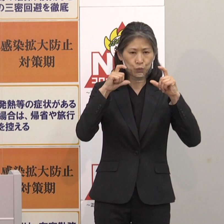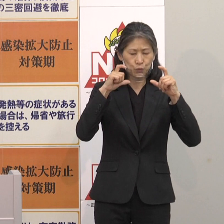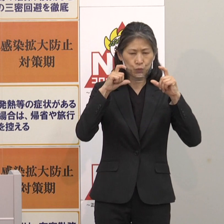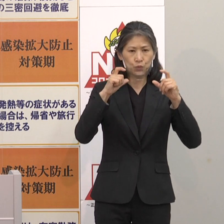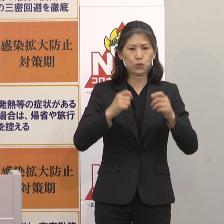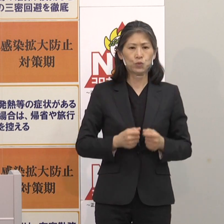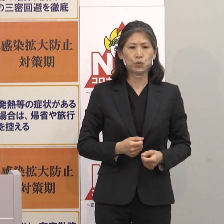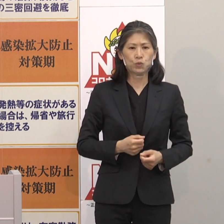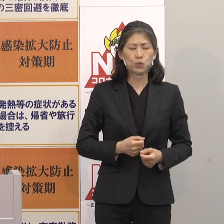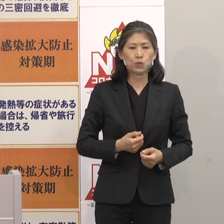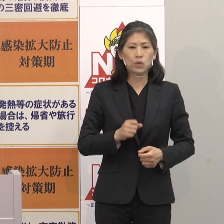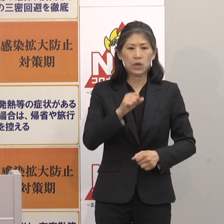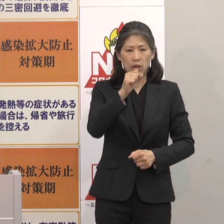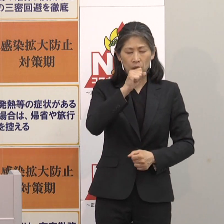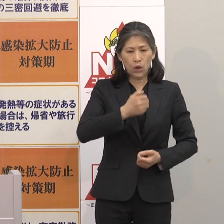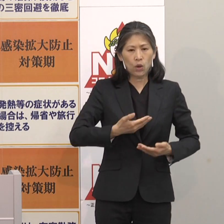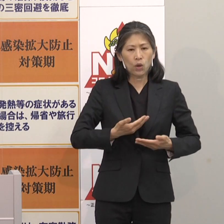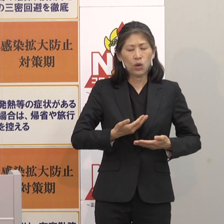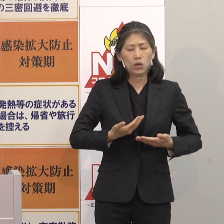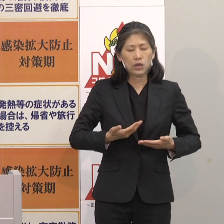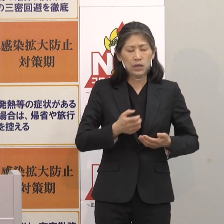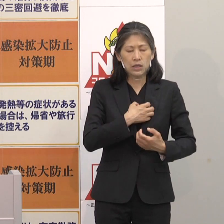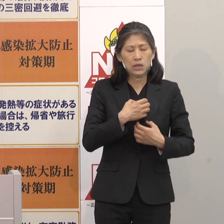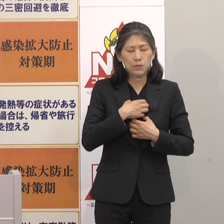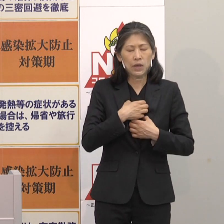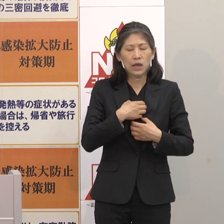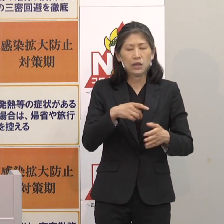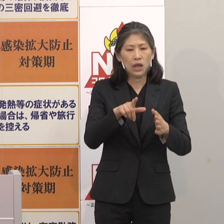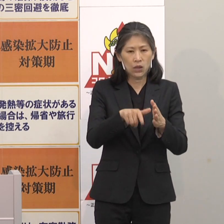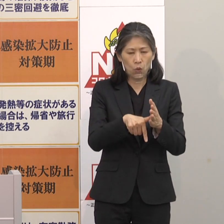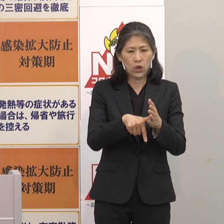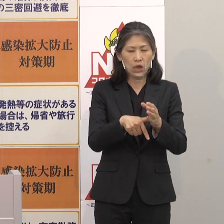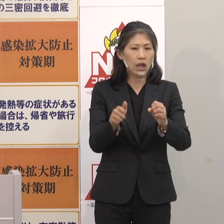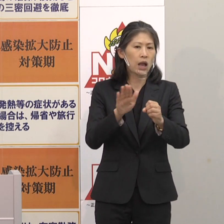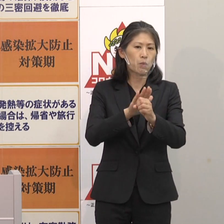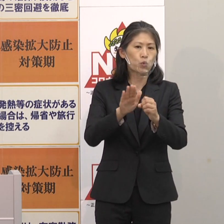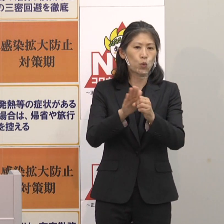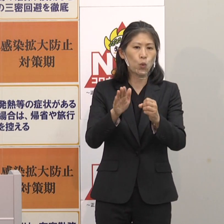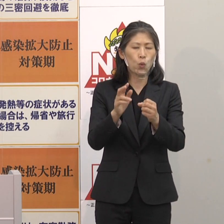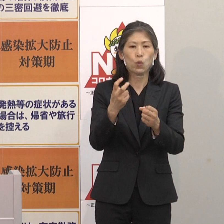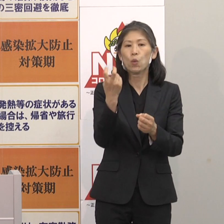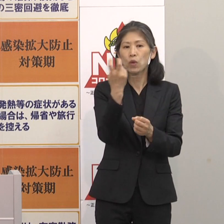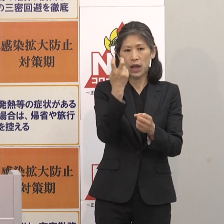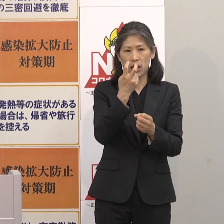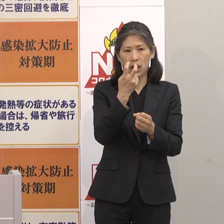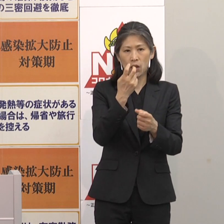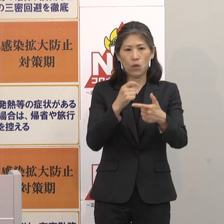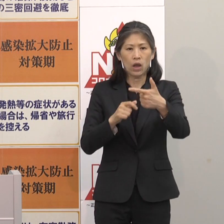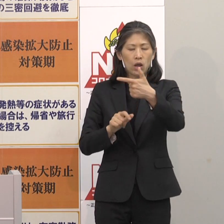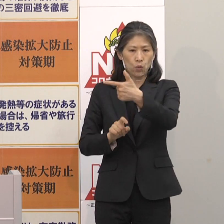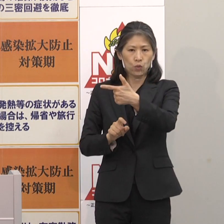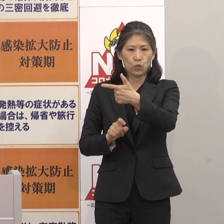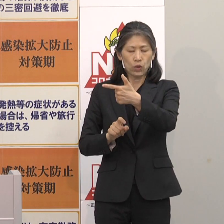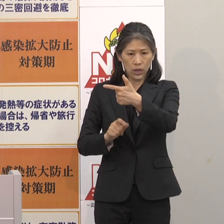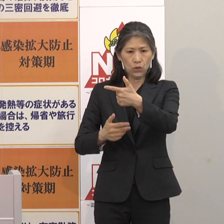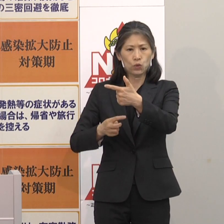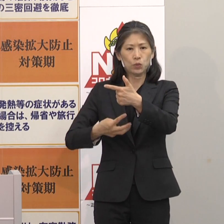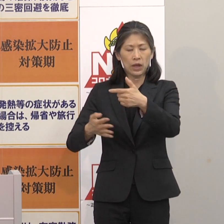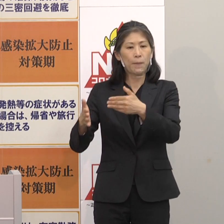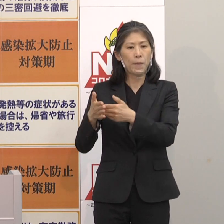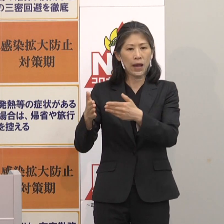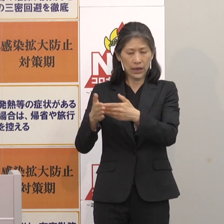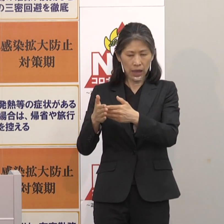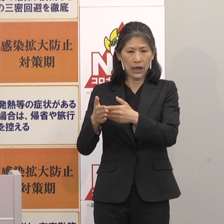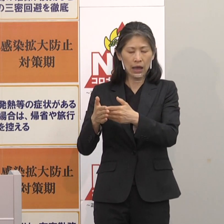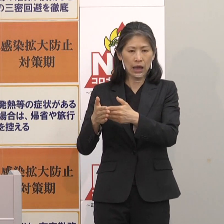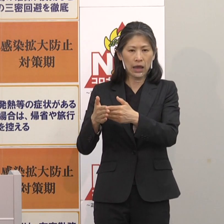感染の不安を感じた場合に県民の皆様を対象として行っている無料検査は6月末まで実施しておりますので積極的にご利用いただき